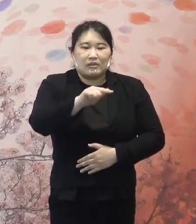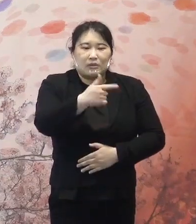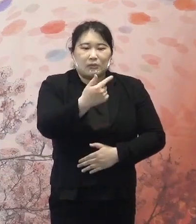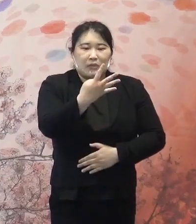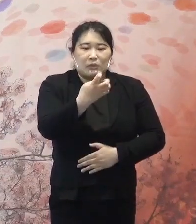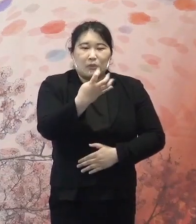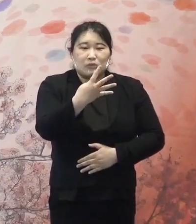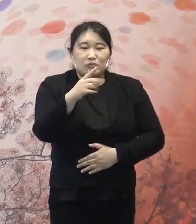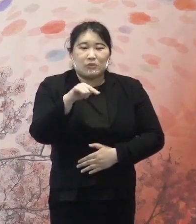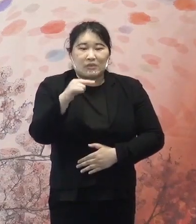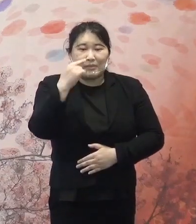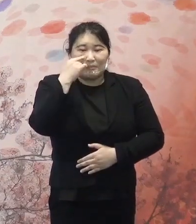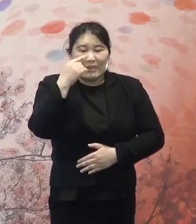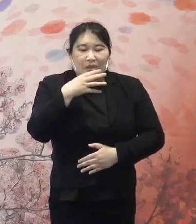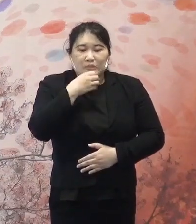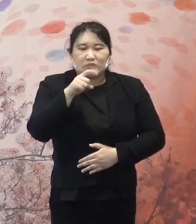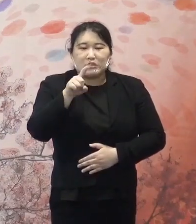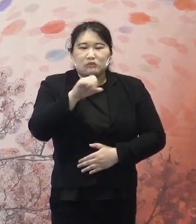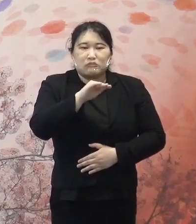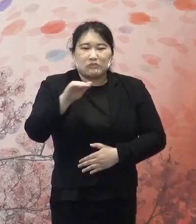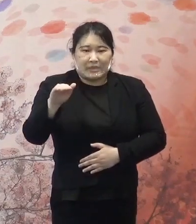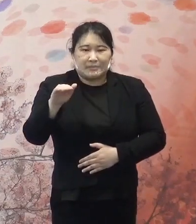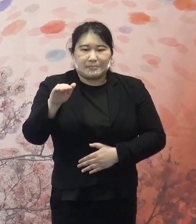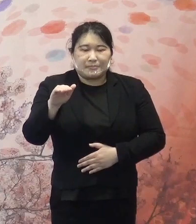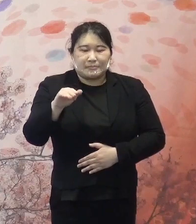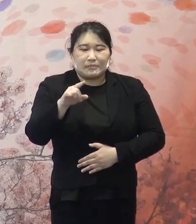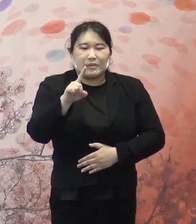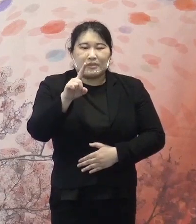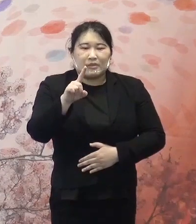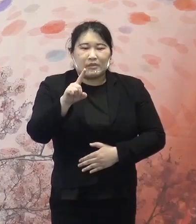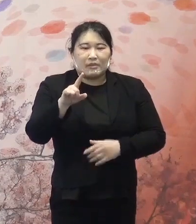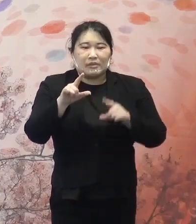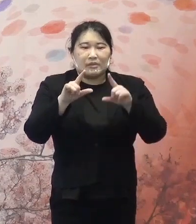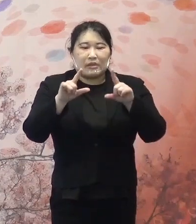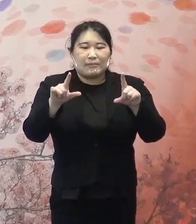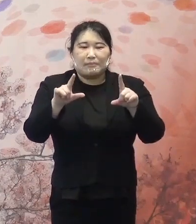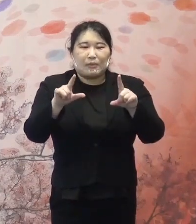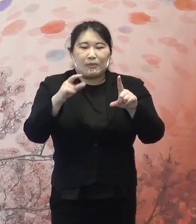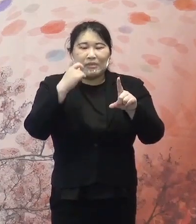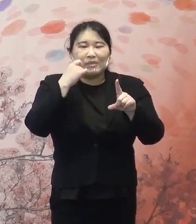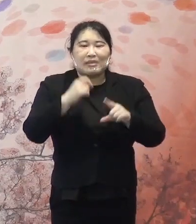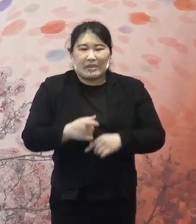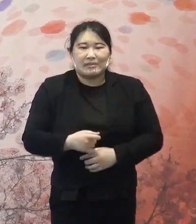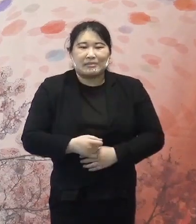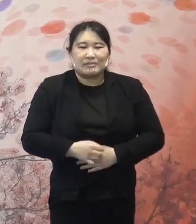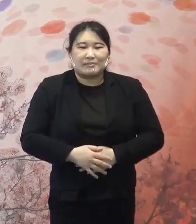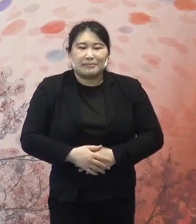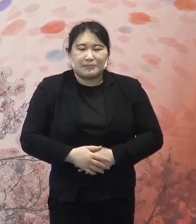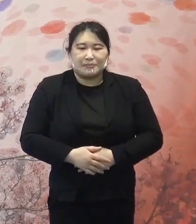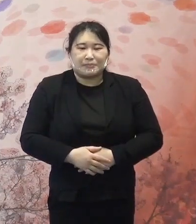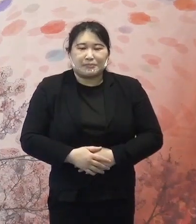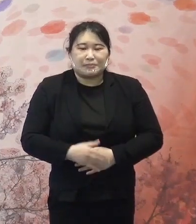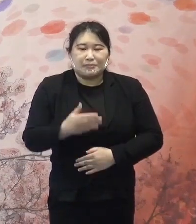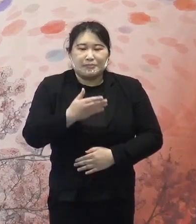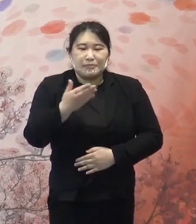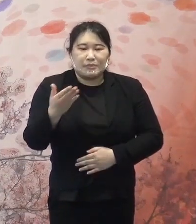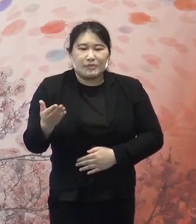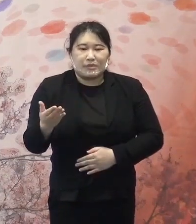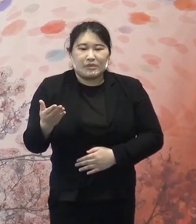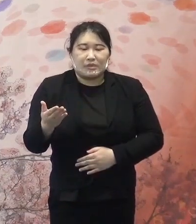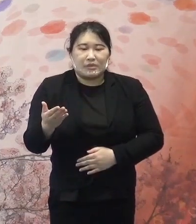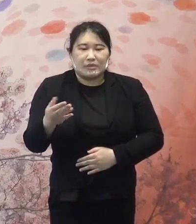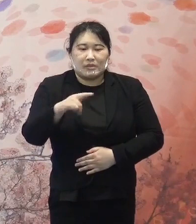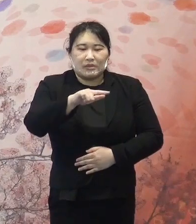644例目は10代のため、10歳未満のため非公表ということでご容赦を賜りたいと思います。次のページに行きまして